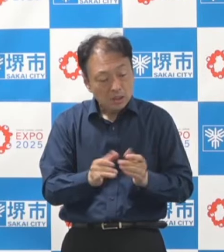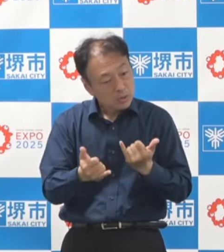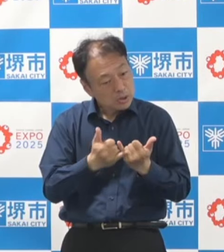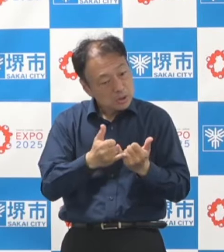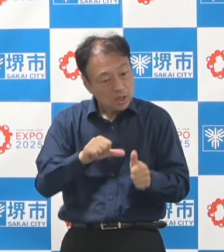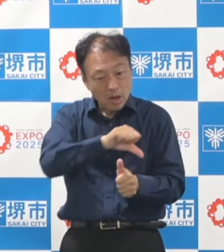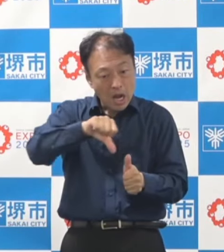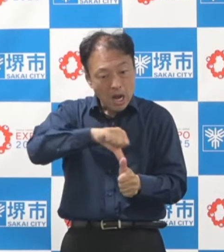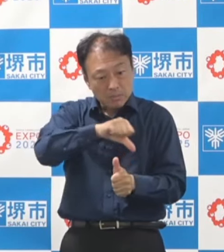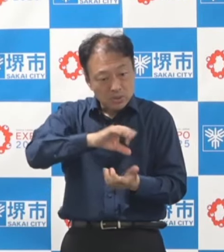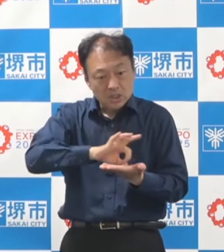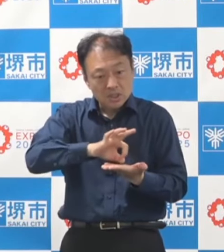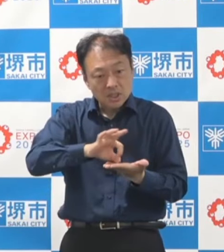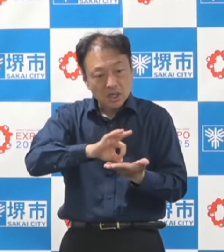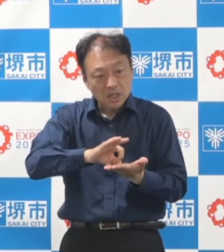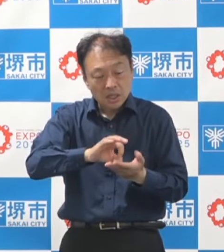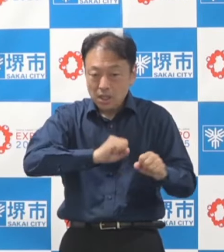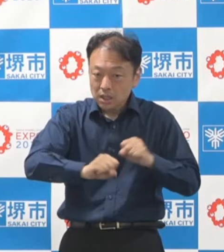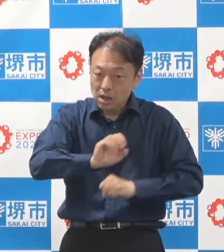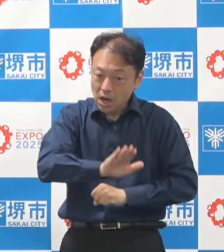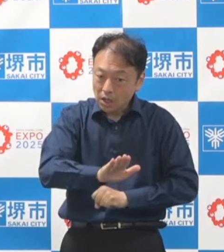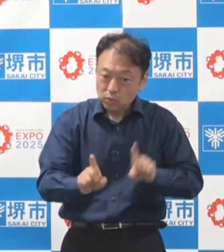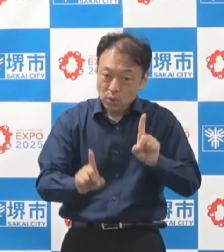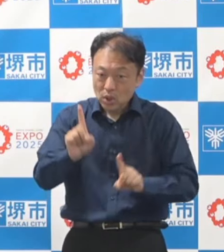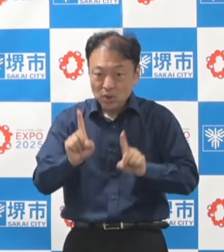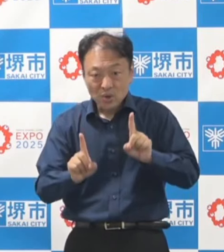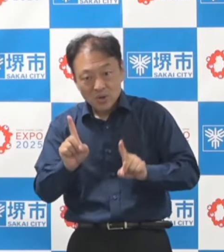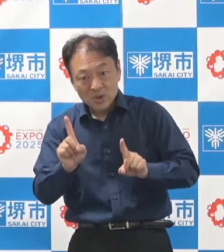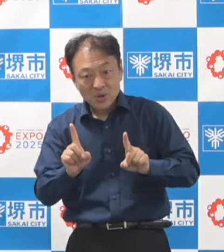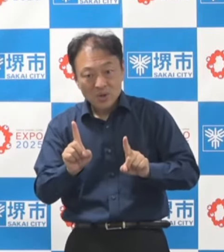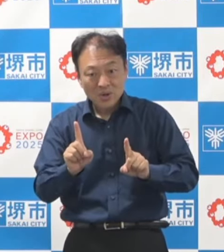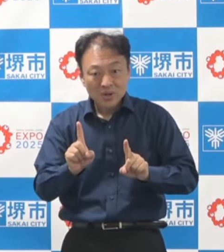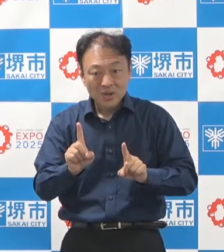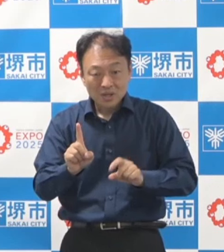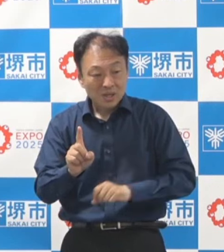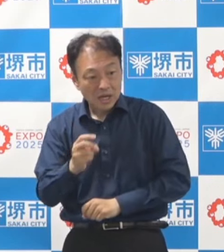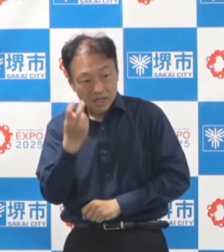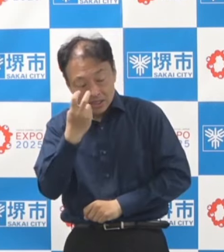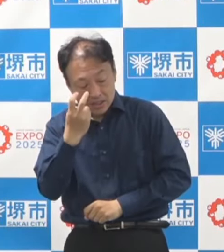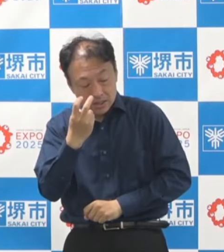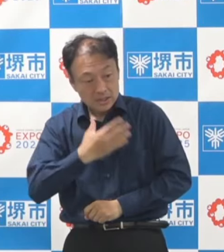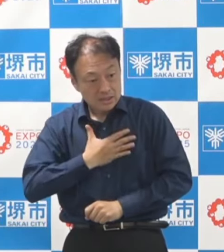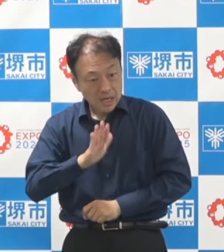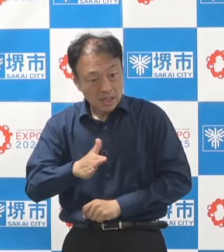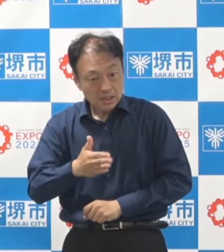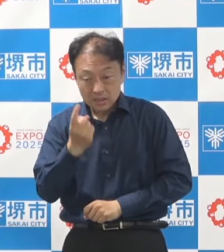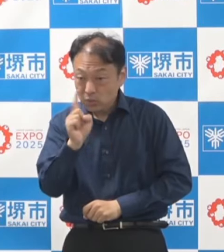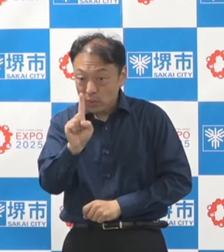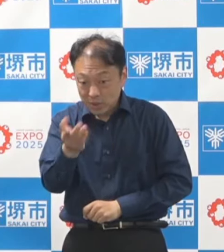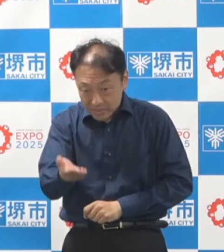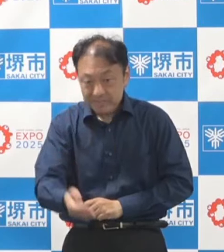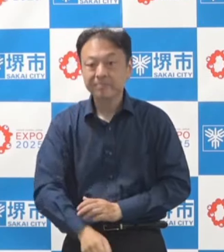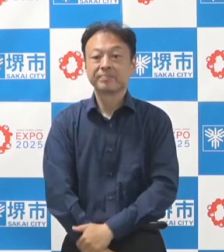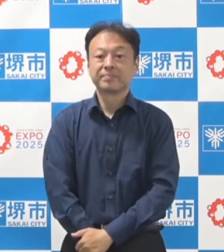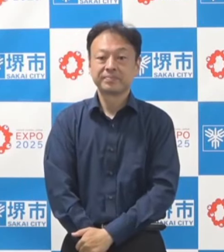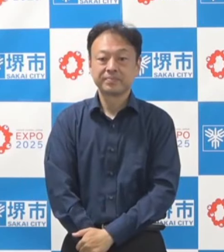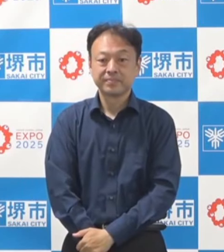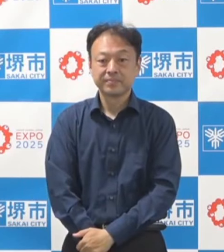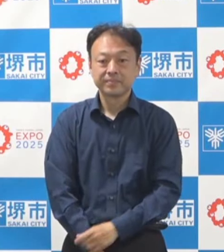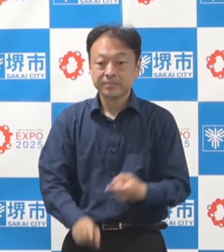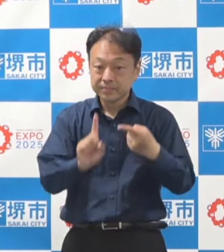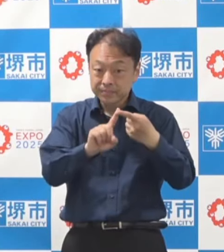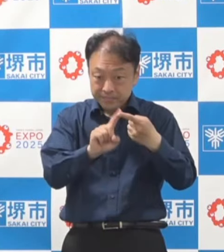った取り組み似たようなものがあるのかという、なんか調べている状況などあれば教えてください。 はい、まず1点目、これ